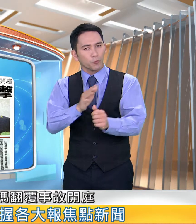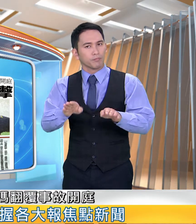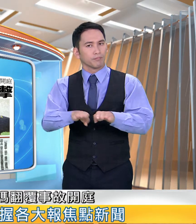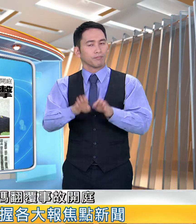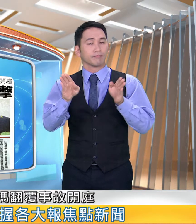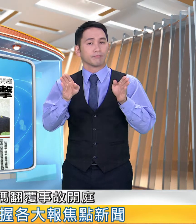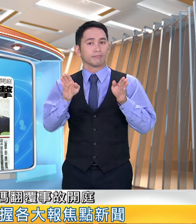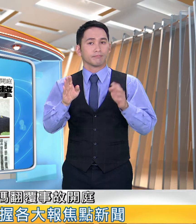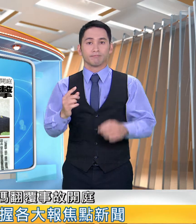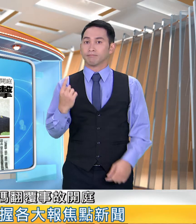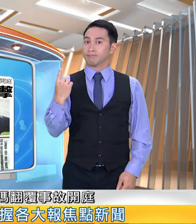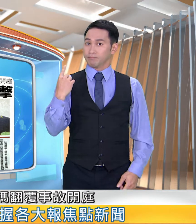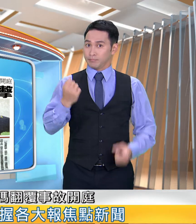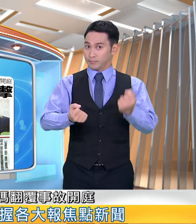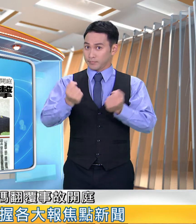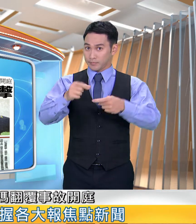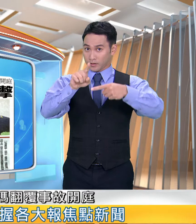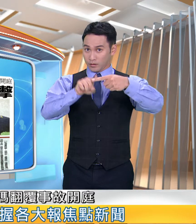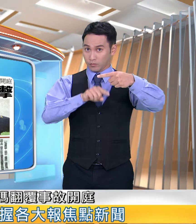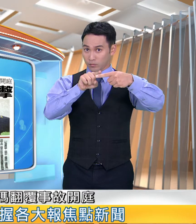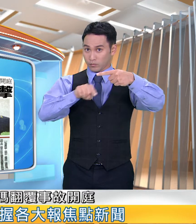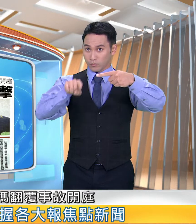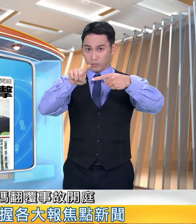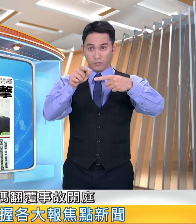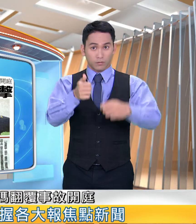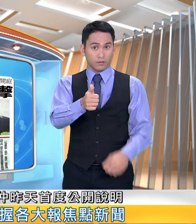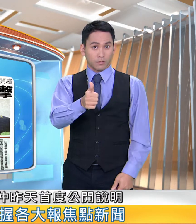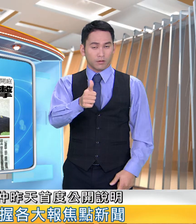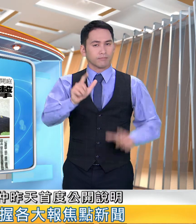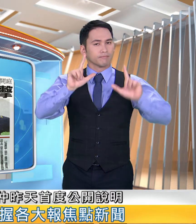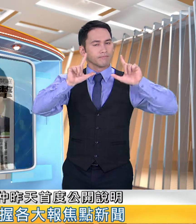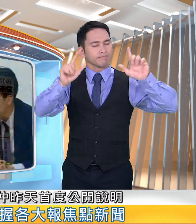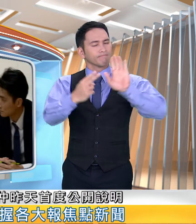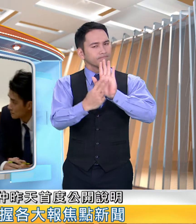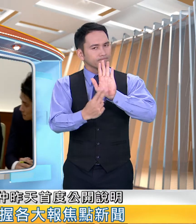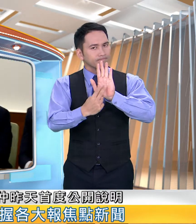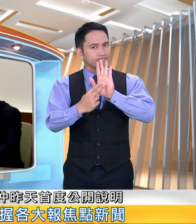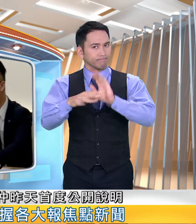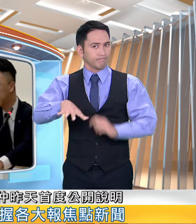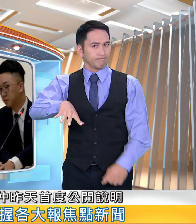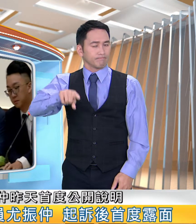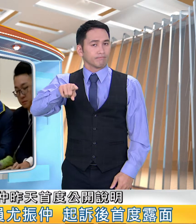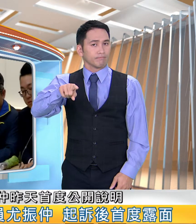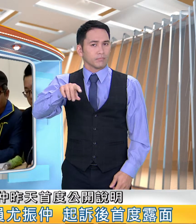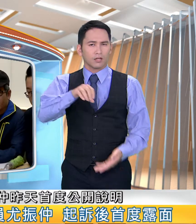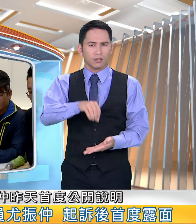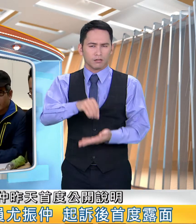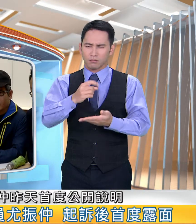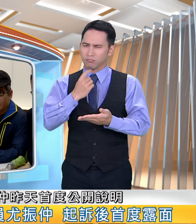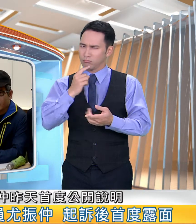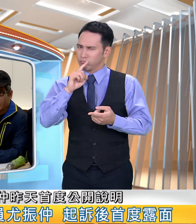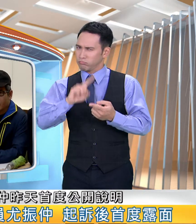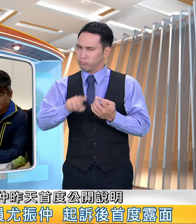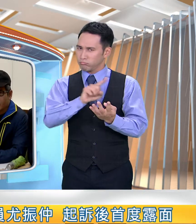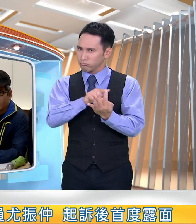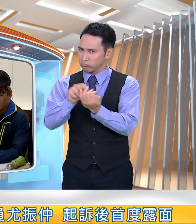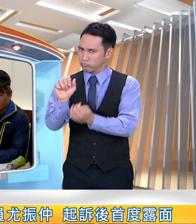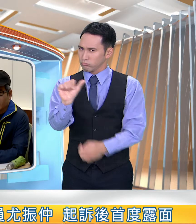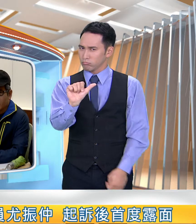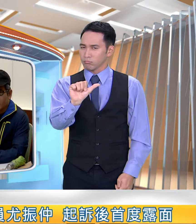首次对普悠玛翻覆事故开庭。肇事司机游振仲昨天首度公开说明，提出